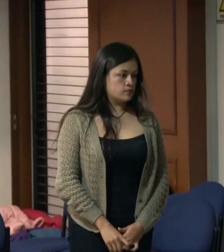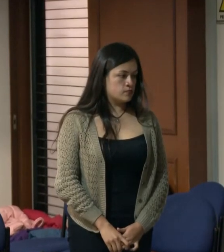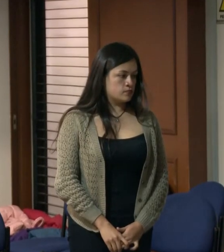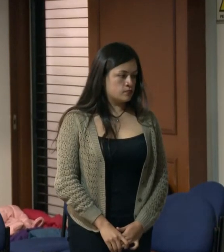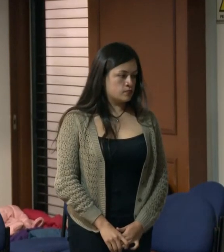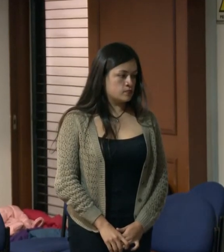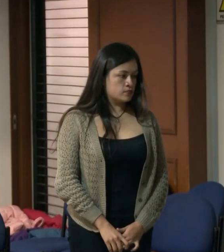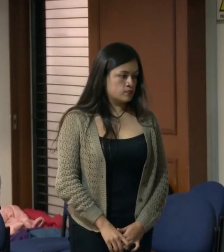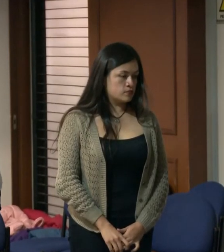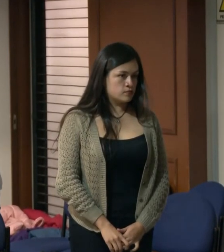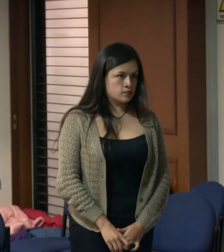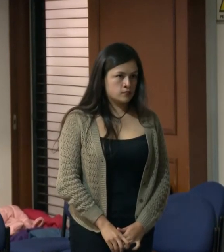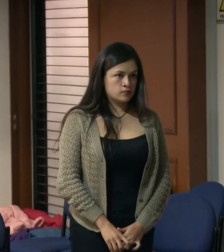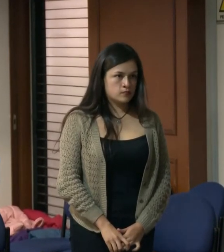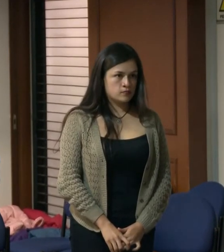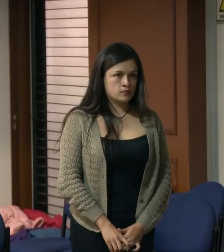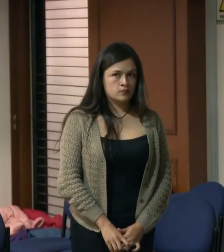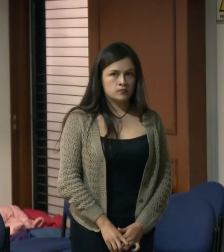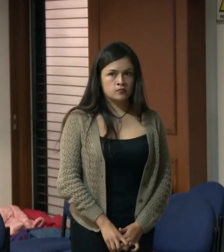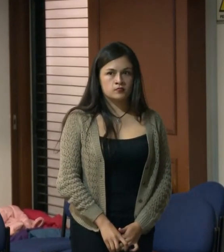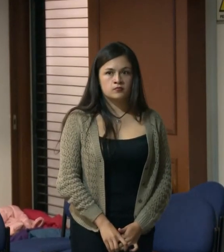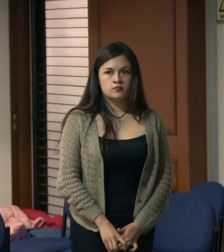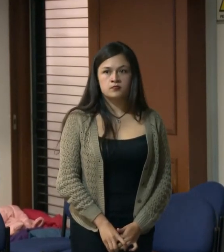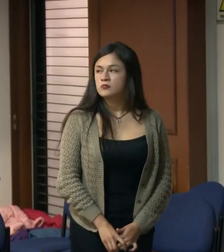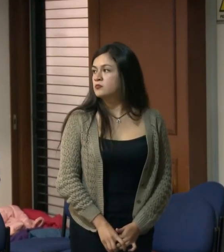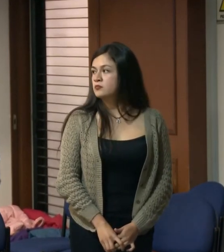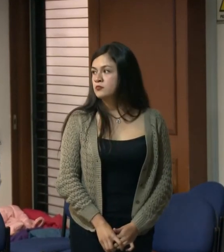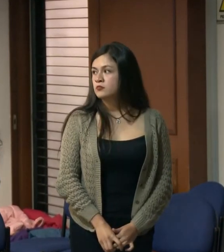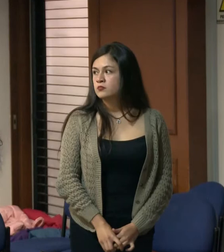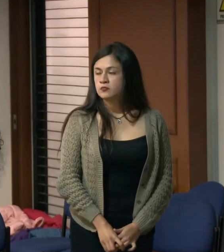estas concepciones porque influyen en su actuar con la población.